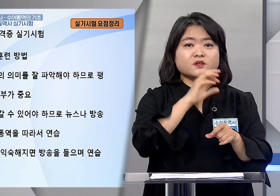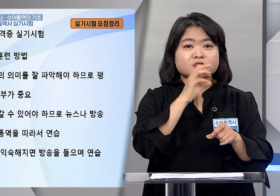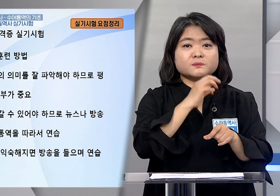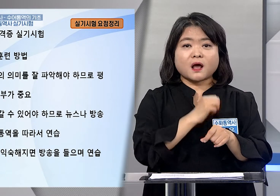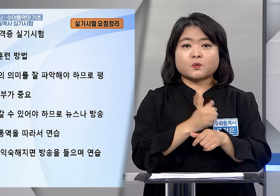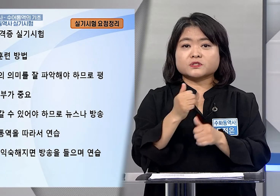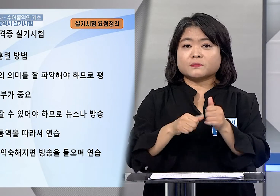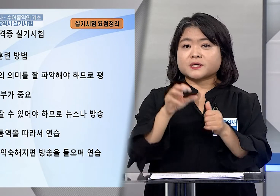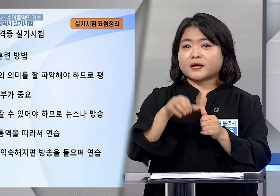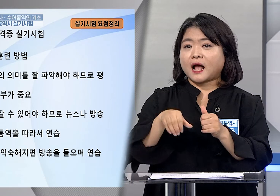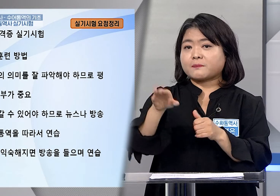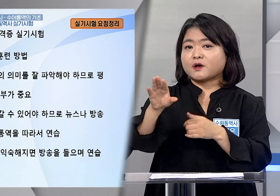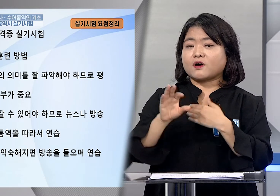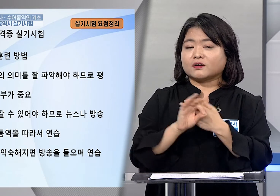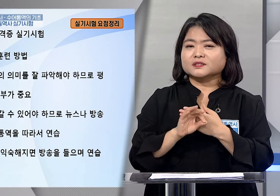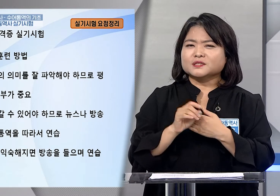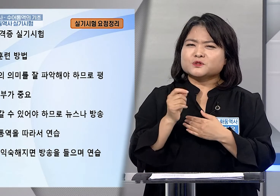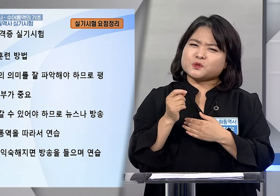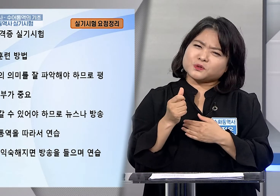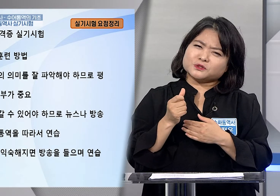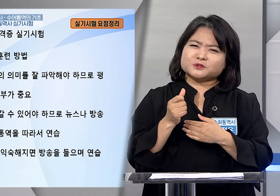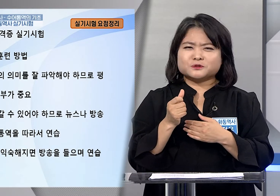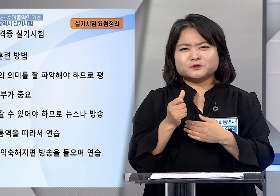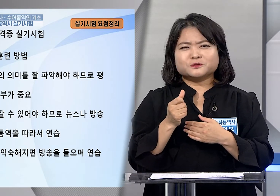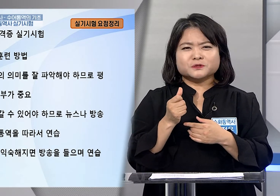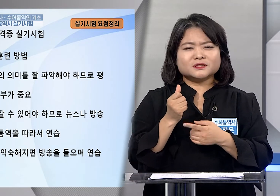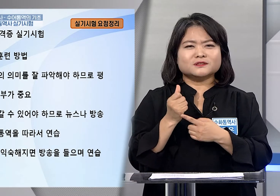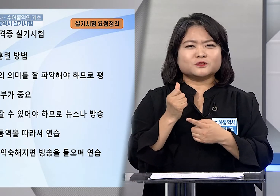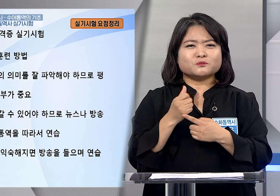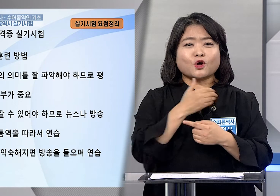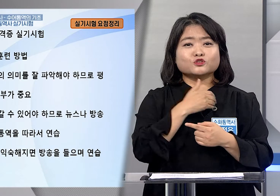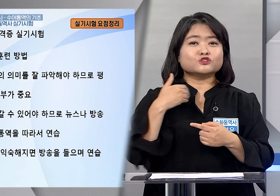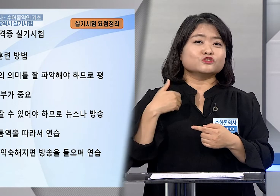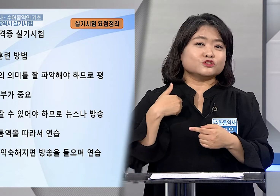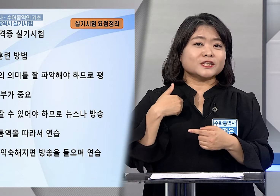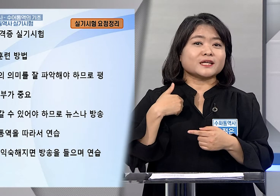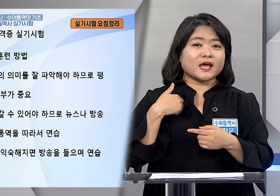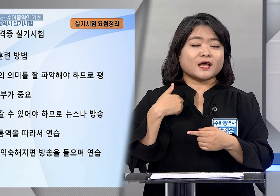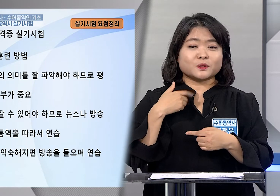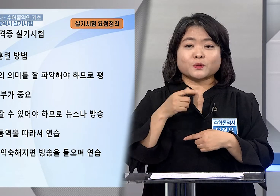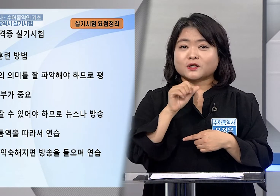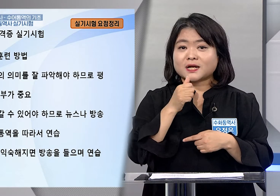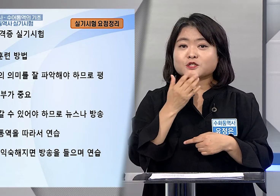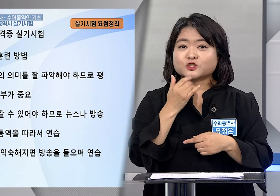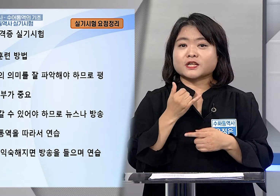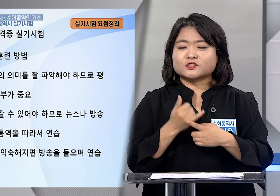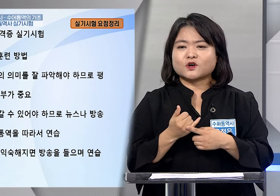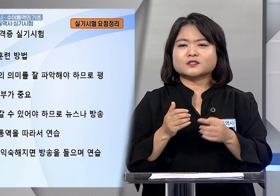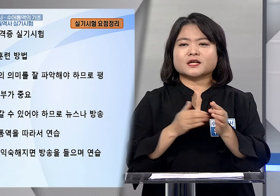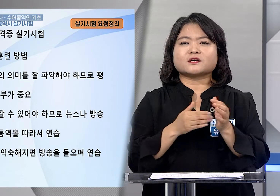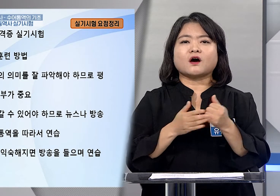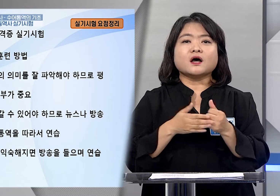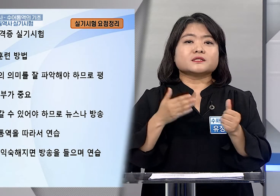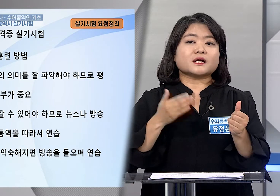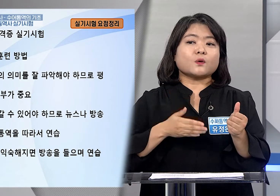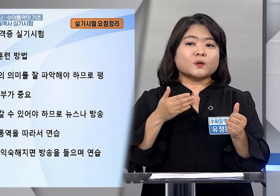연습을 하고 시험장에 가면 조금은 좀 여유 있게 통역을 할 수 있겠죠. 그래서 제가